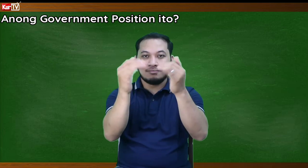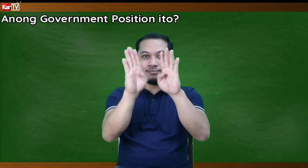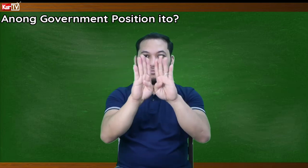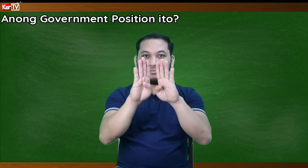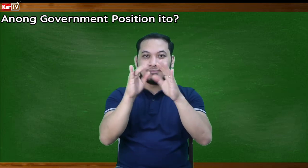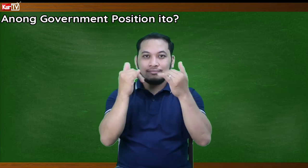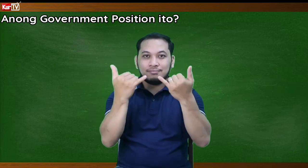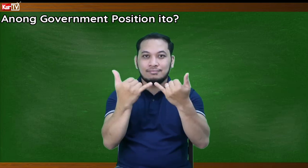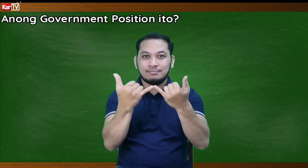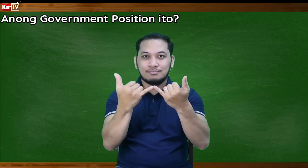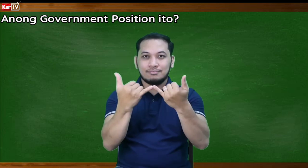Thank you.